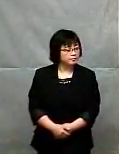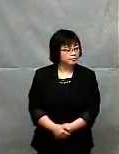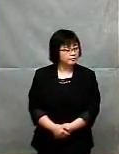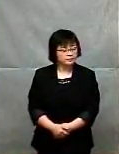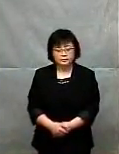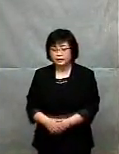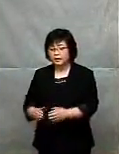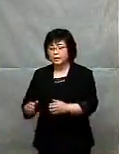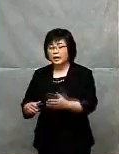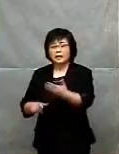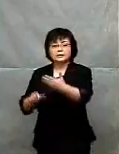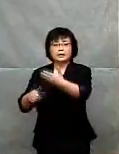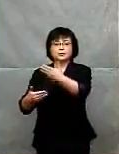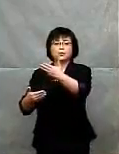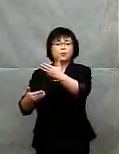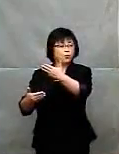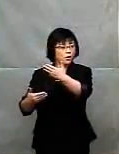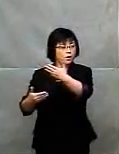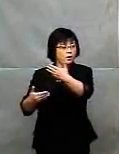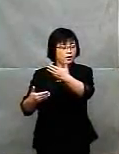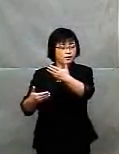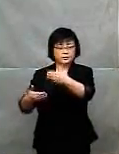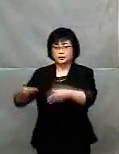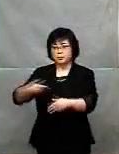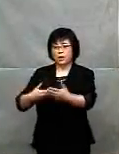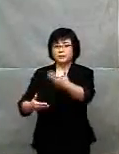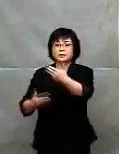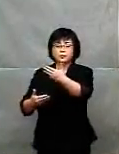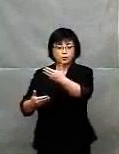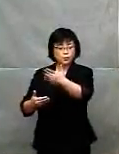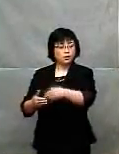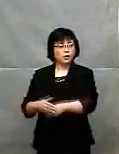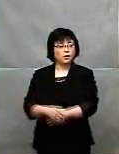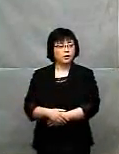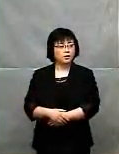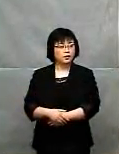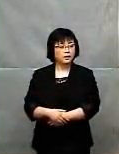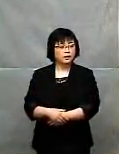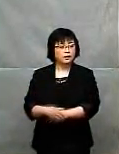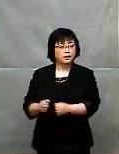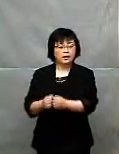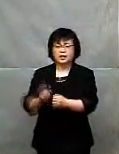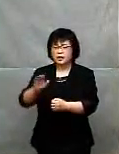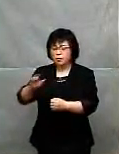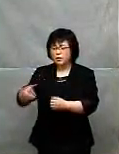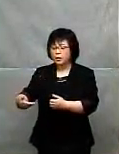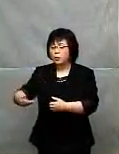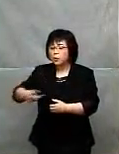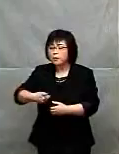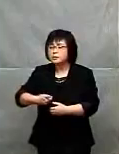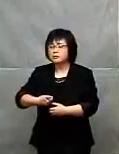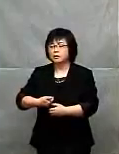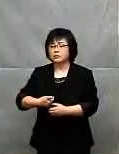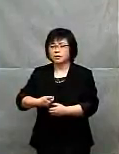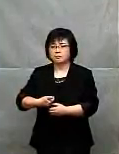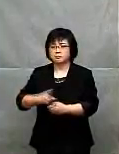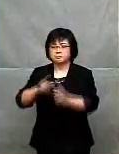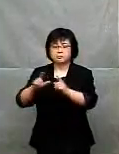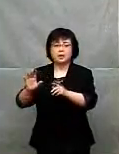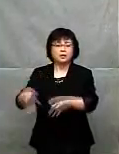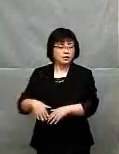開にする、 8月9日、 はい、 はい、 会議後にお問い合わせくださいになっていますけれども、特別、